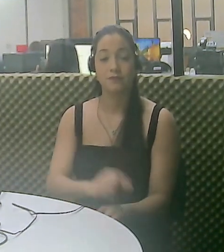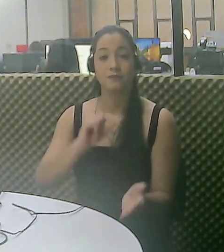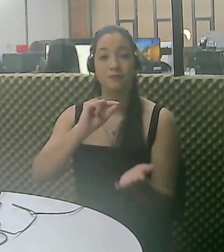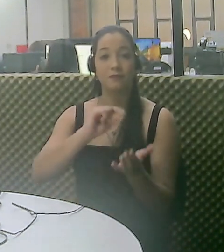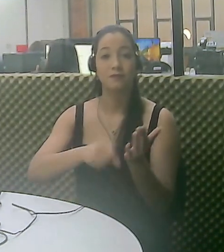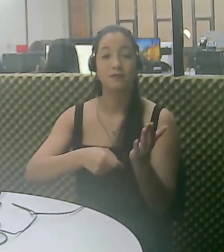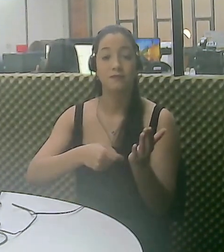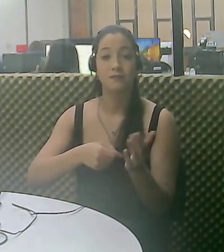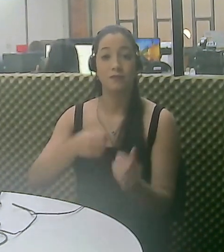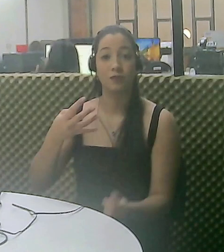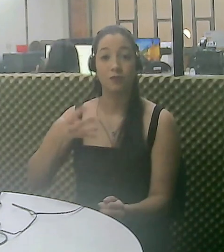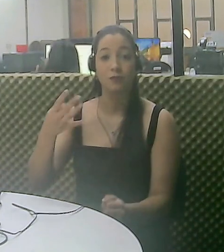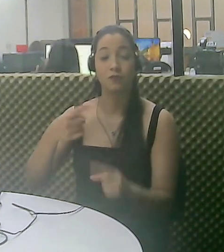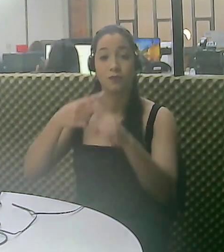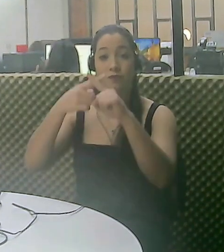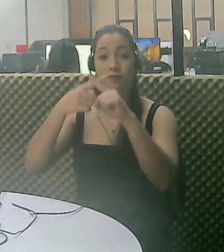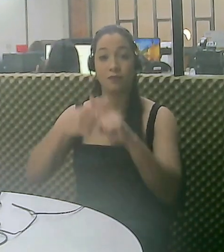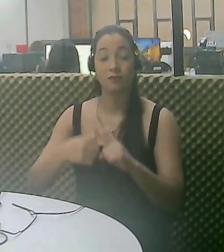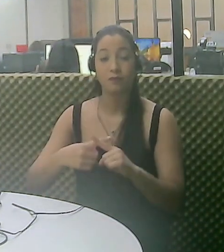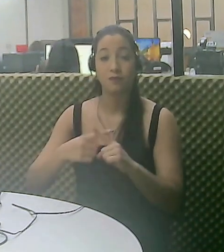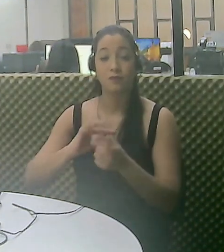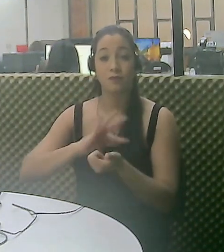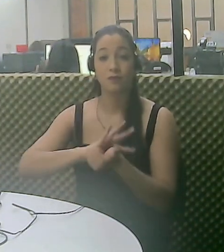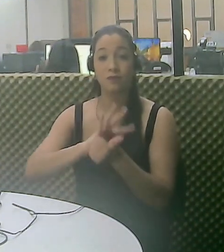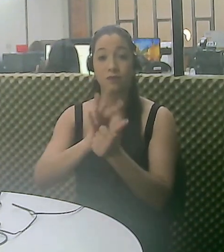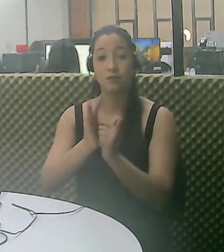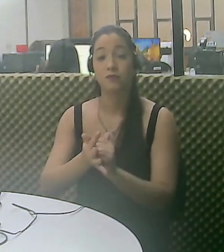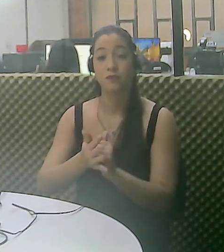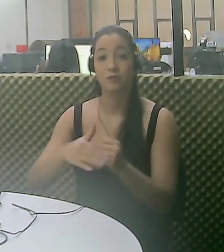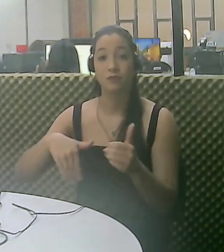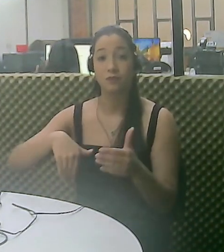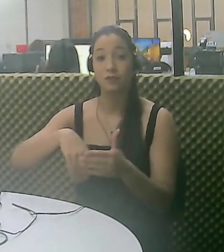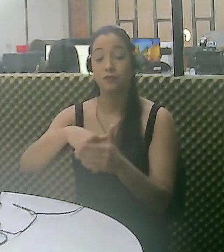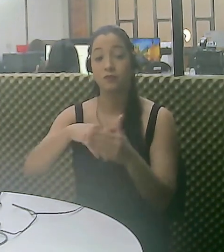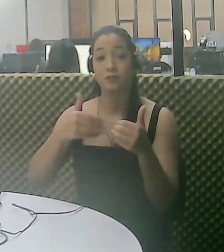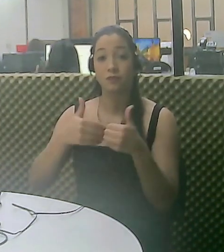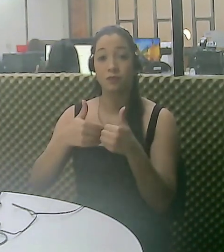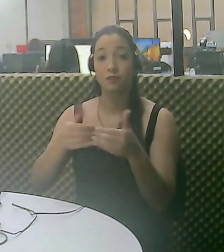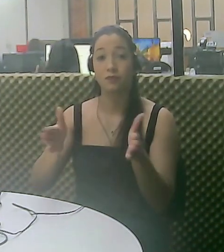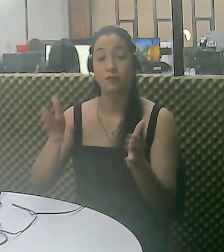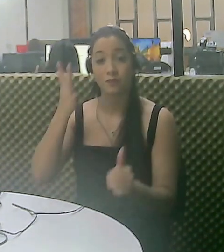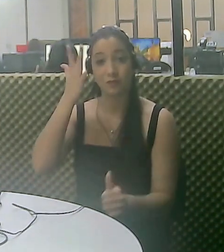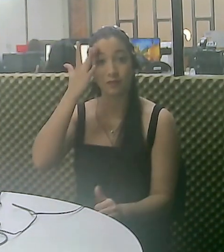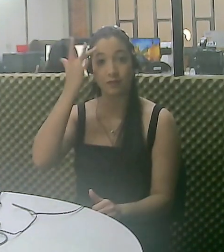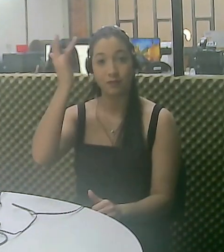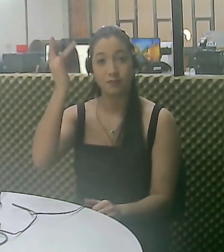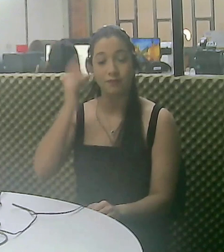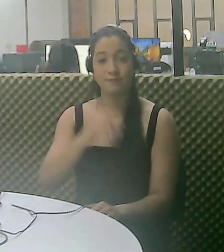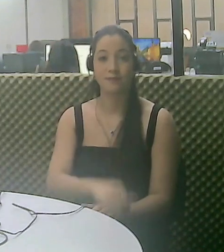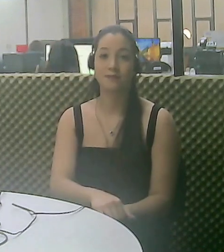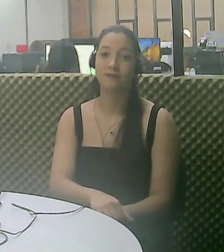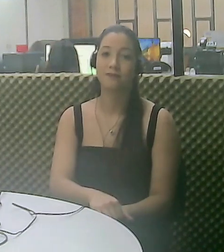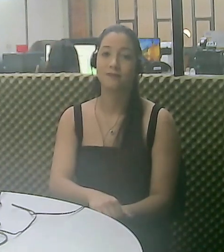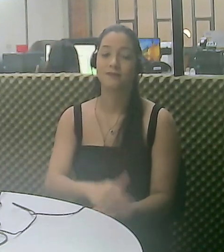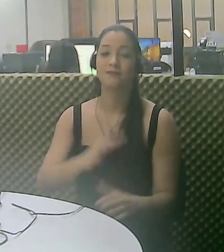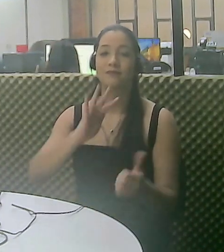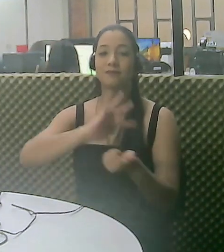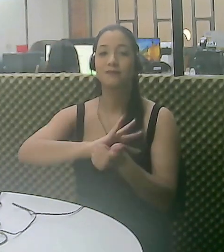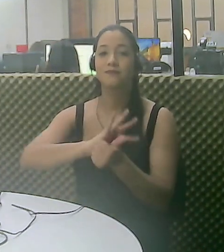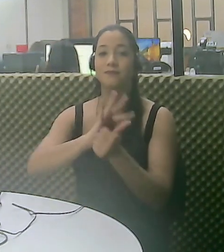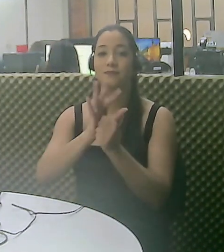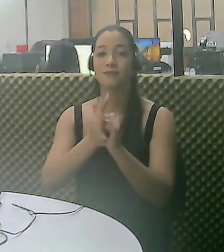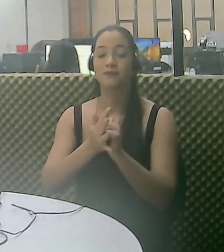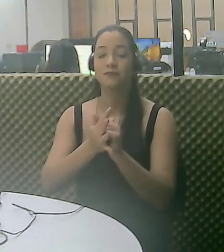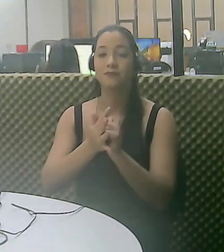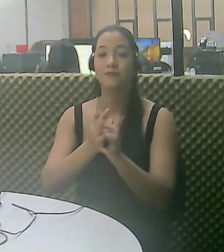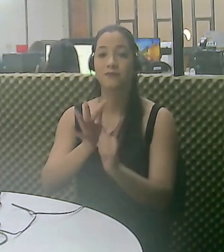Inscrições para a 4ª Copa Futel de Futebol de Campo Master serão abertas amanhã. A Fundação Uberlandense do